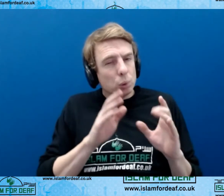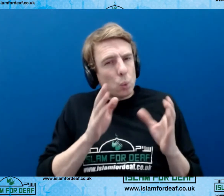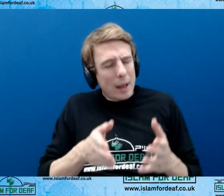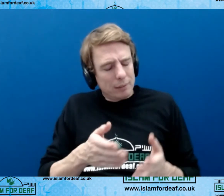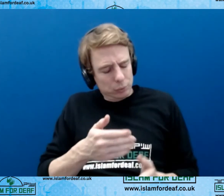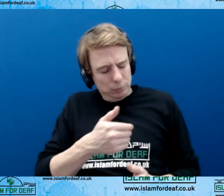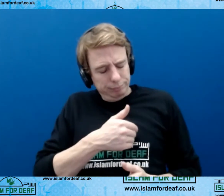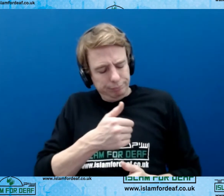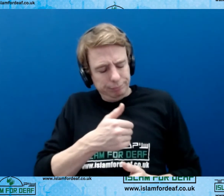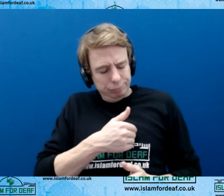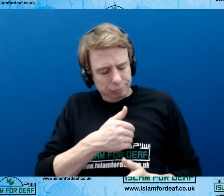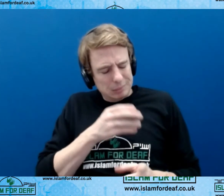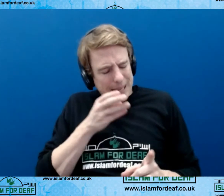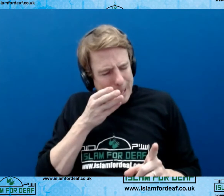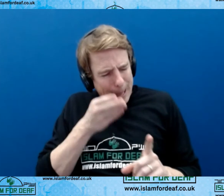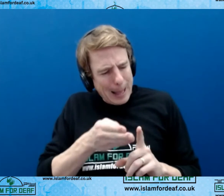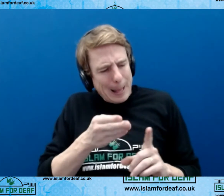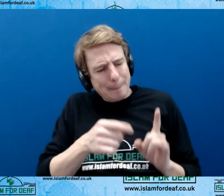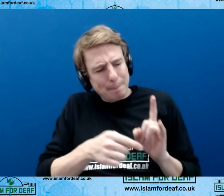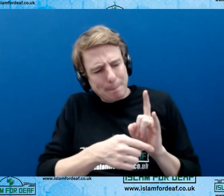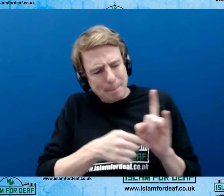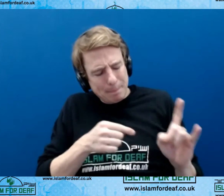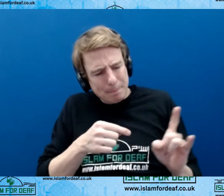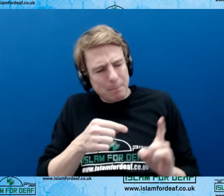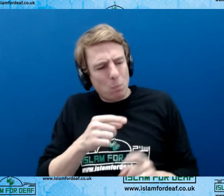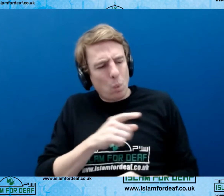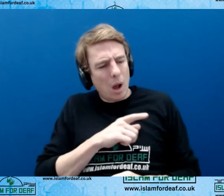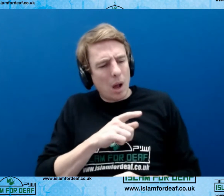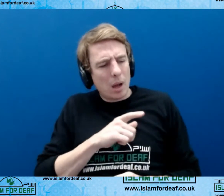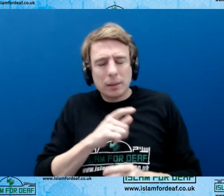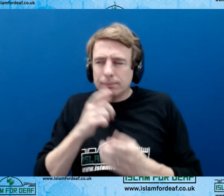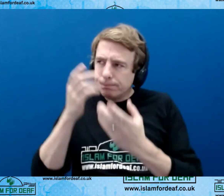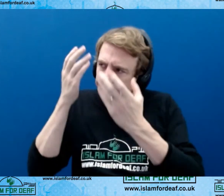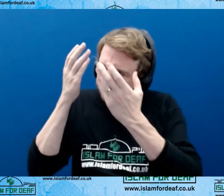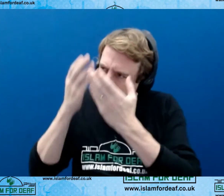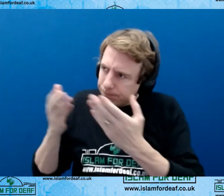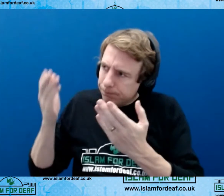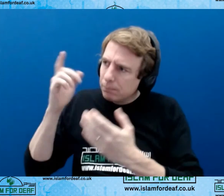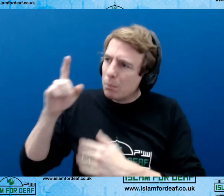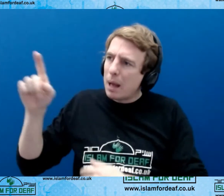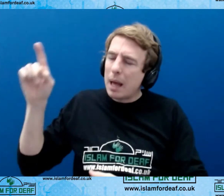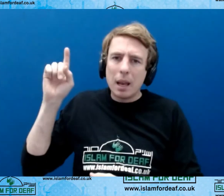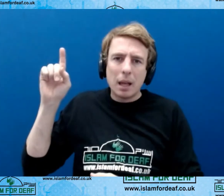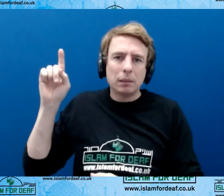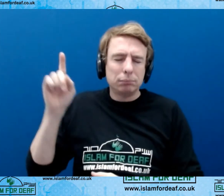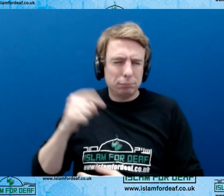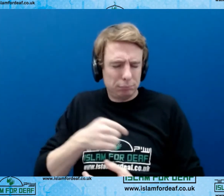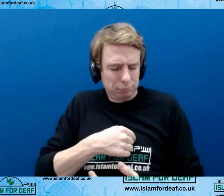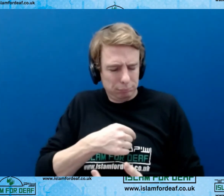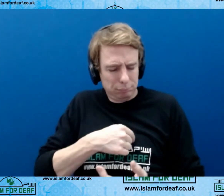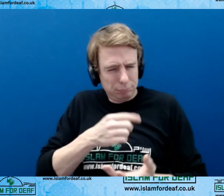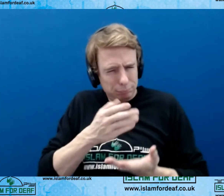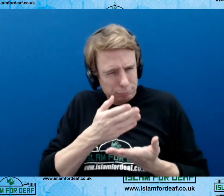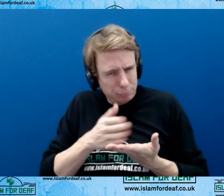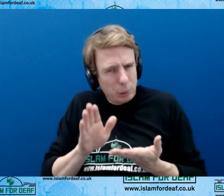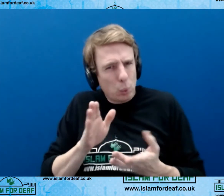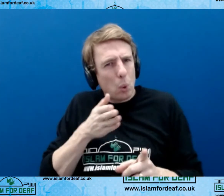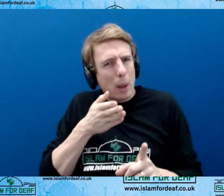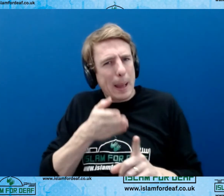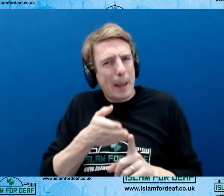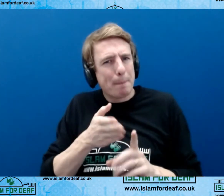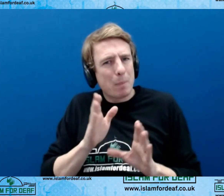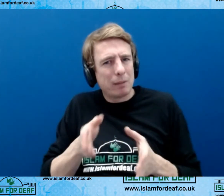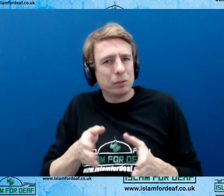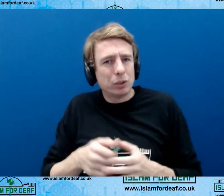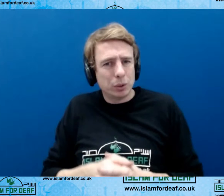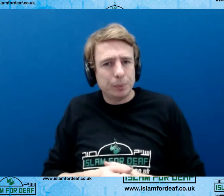عدوك ومبغضك يا محمد صلى الله عليه وسلم. And then Allah then goes on to say, for